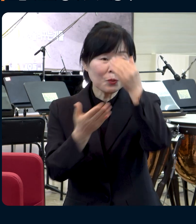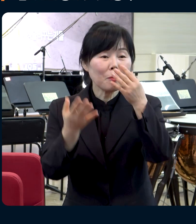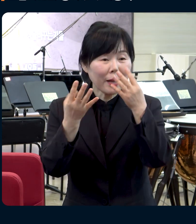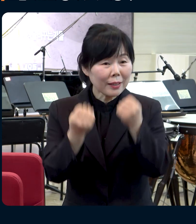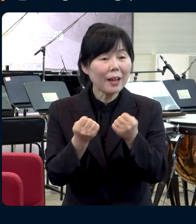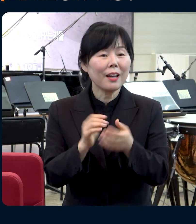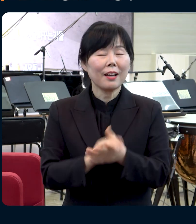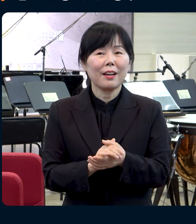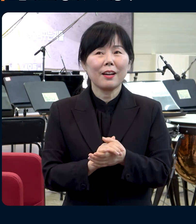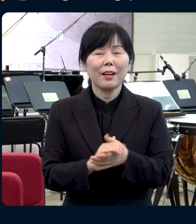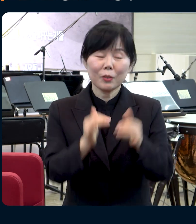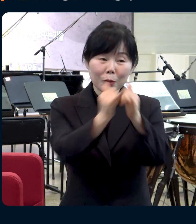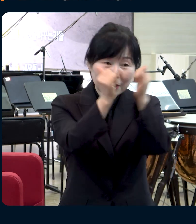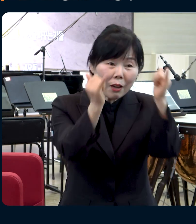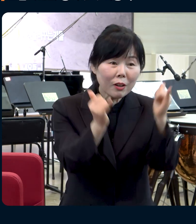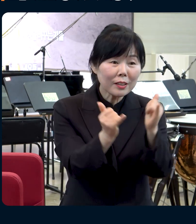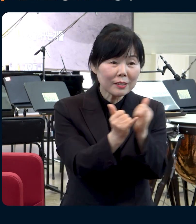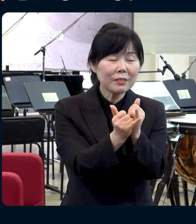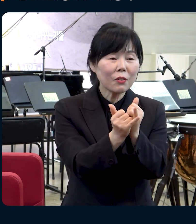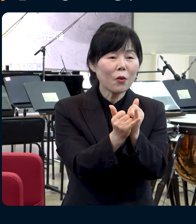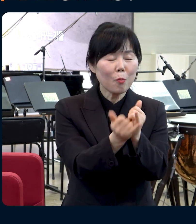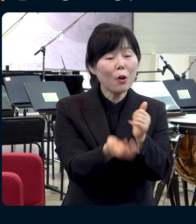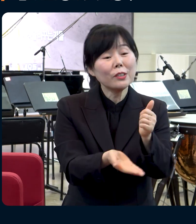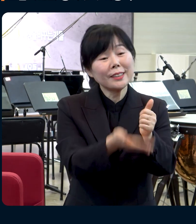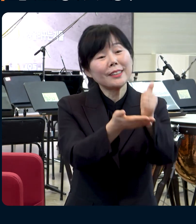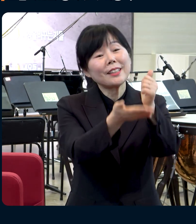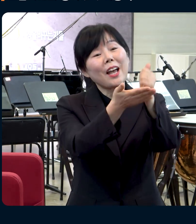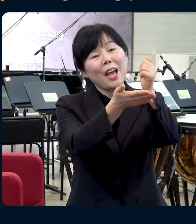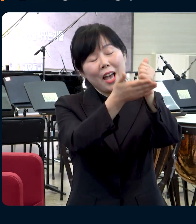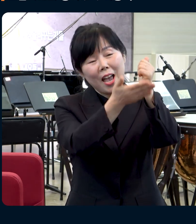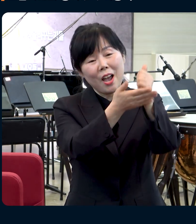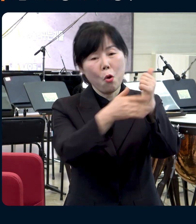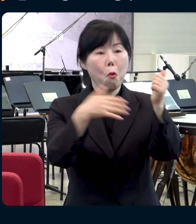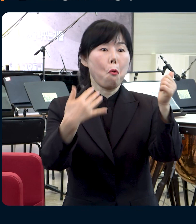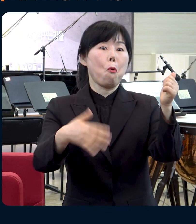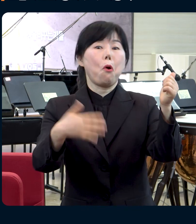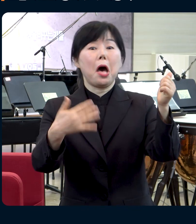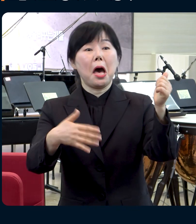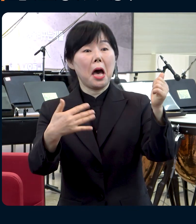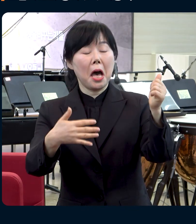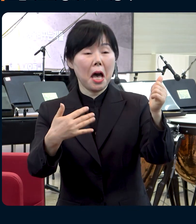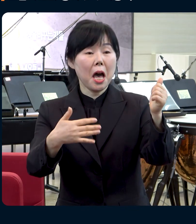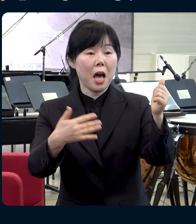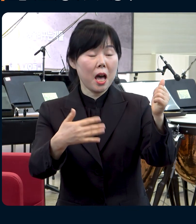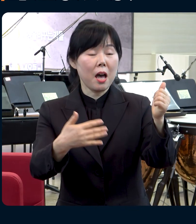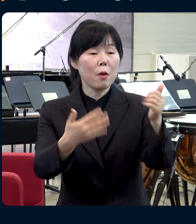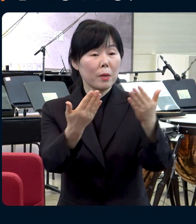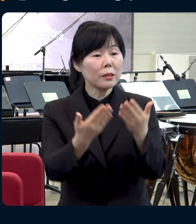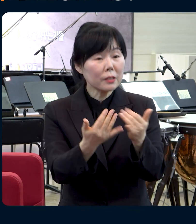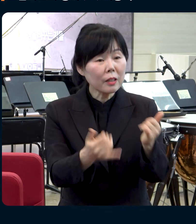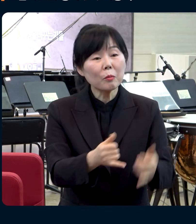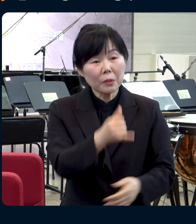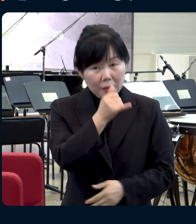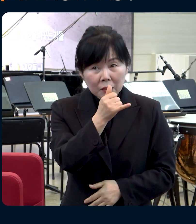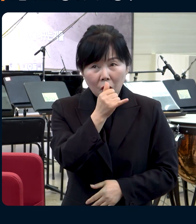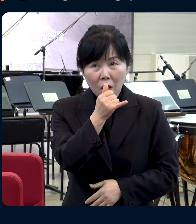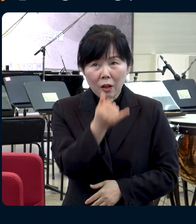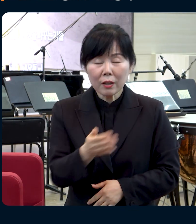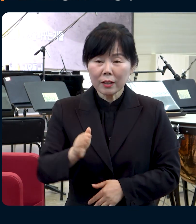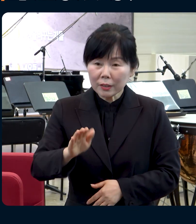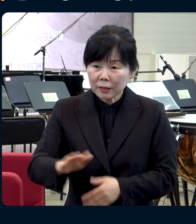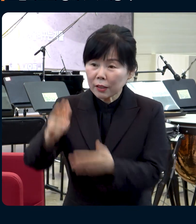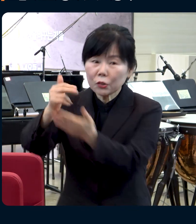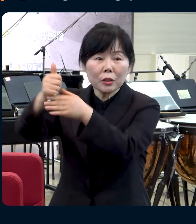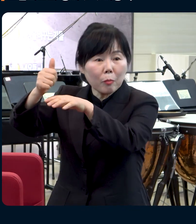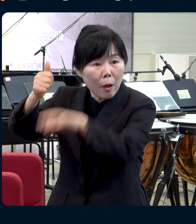때로는 사회에서는요 여러분 잘한다고 막 박수치고 와 어떻게 그렇게 할 수 있어 이렇게 얘기해 줄 수가 있어요. 그런데 주님